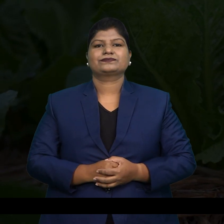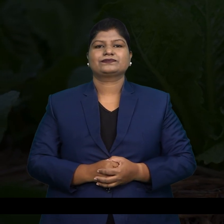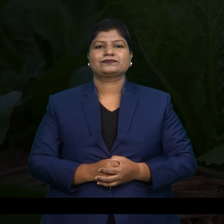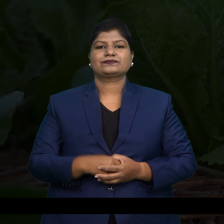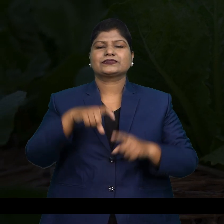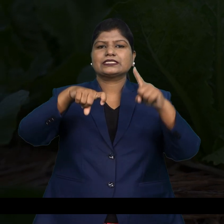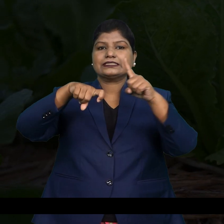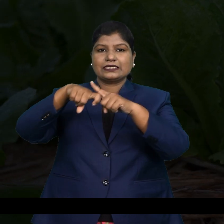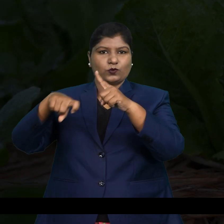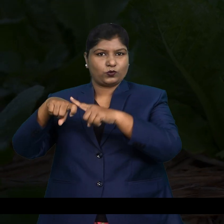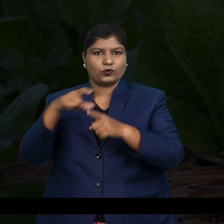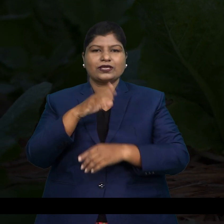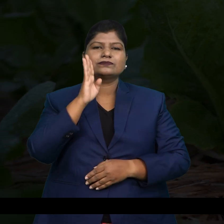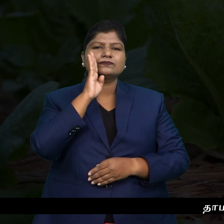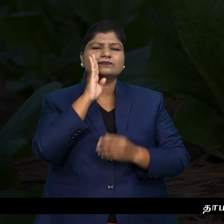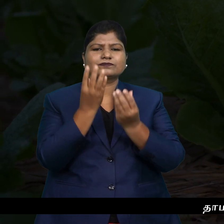நூல்கோல்,